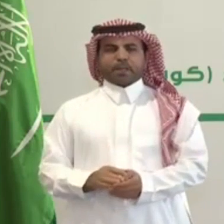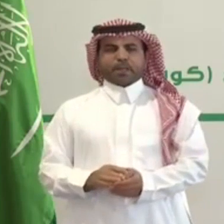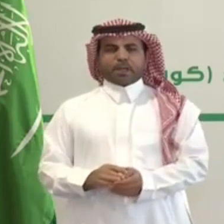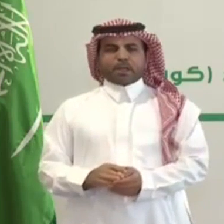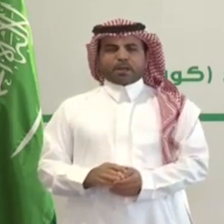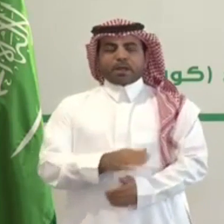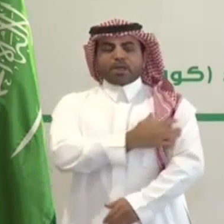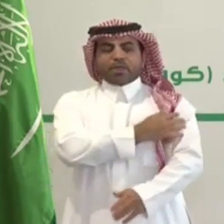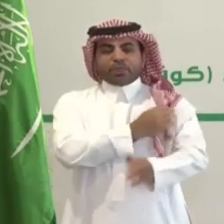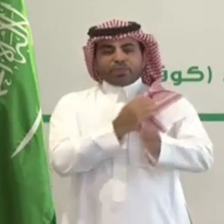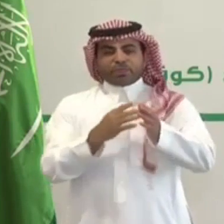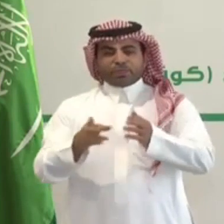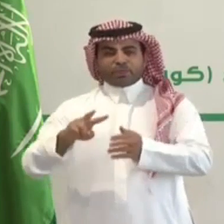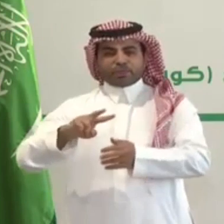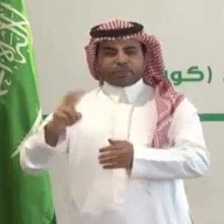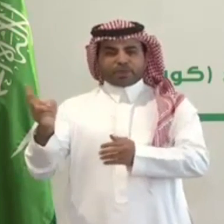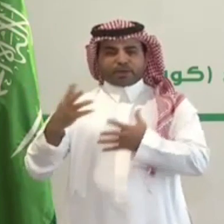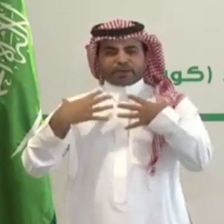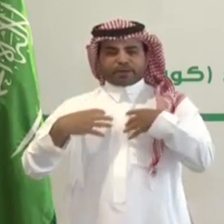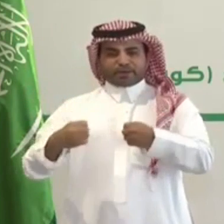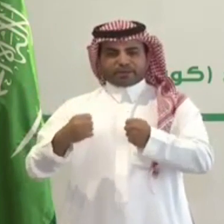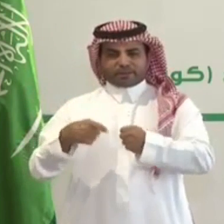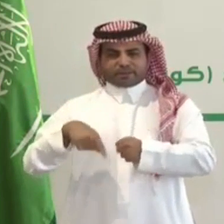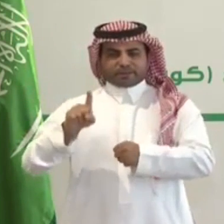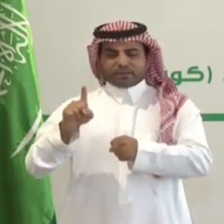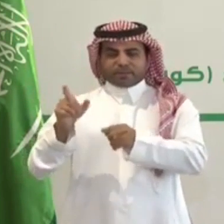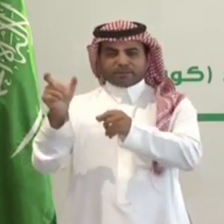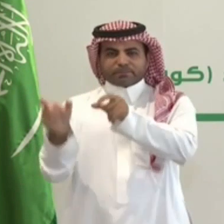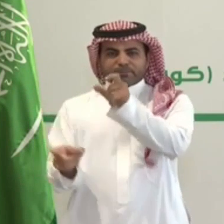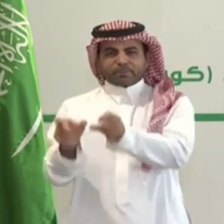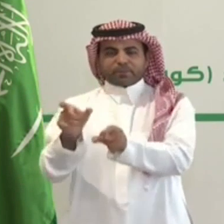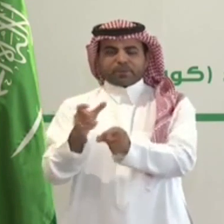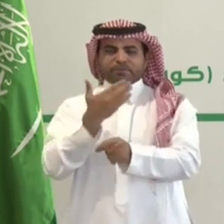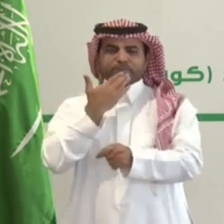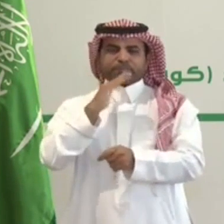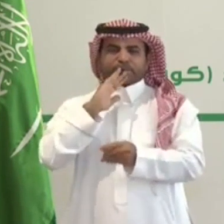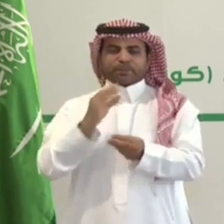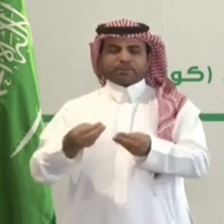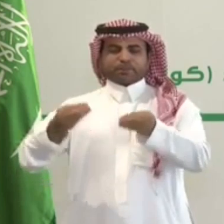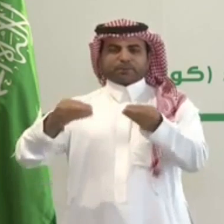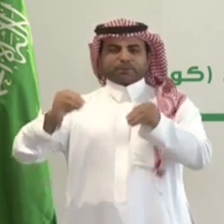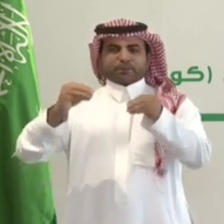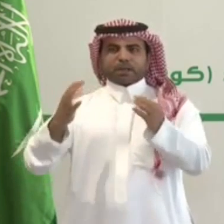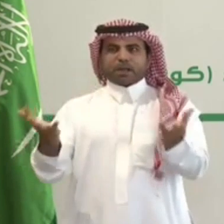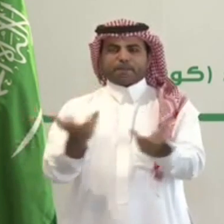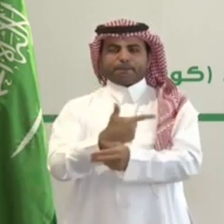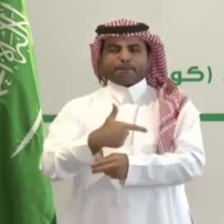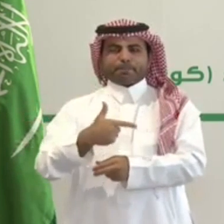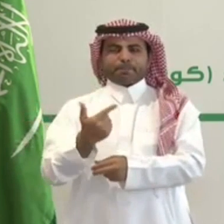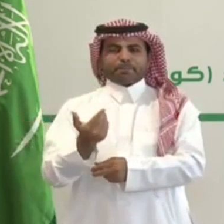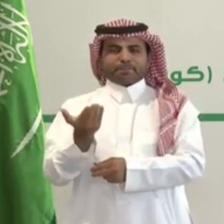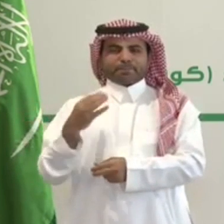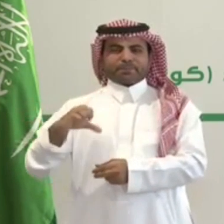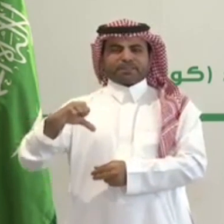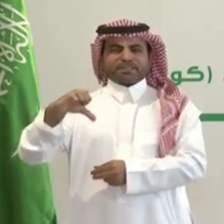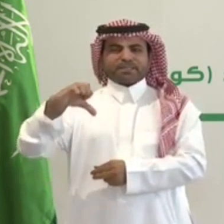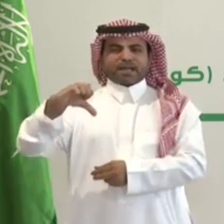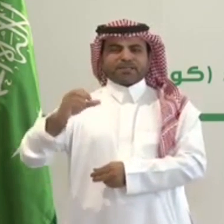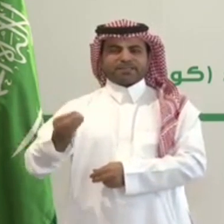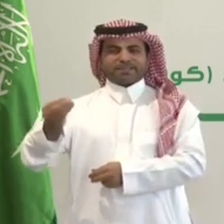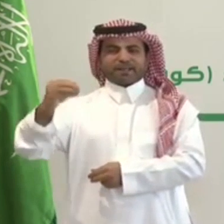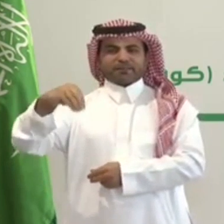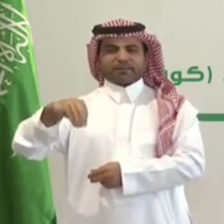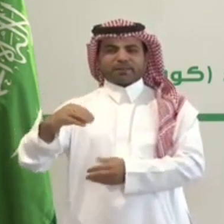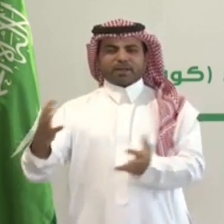الحالات المتعافية بحمد الله تعالى ارتفعت وبلغت بإضافة 9 حالات إليها